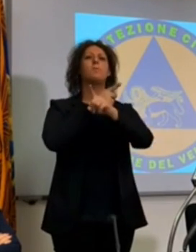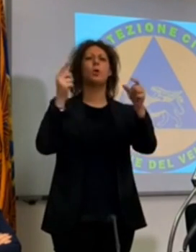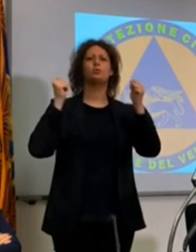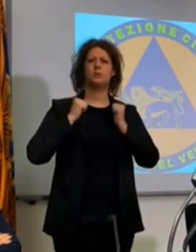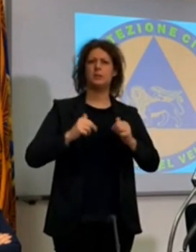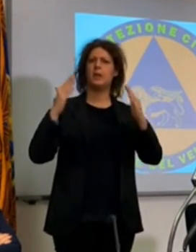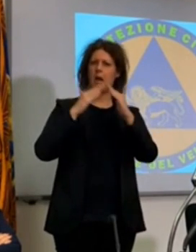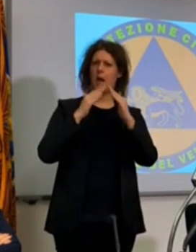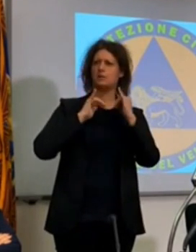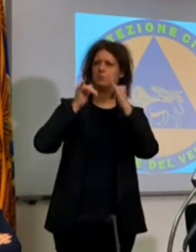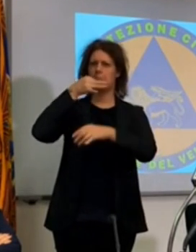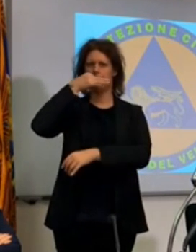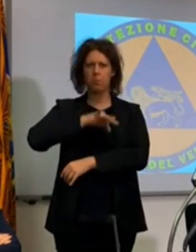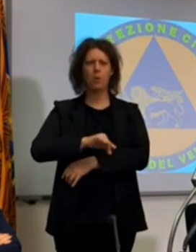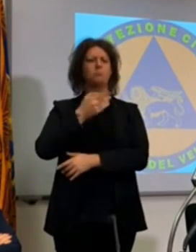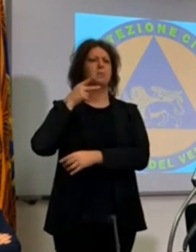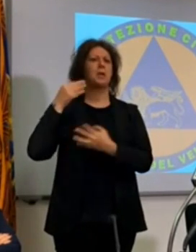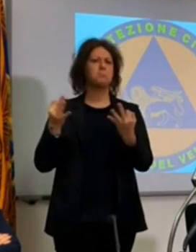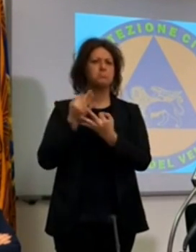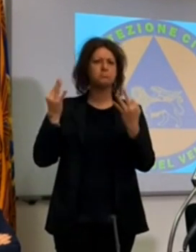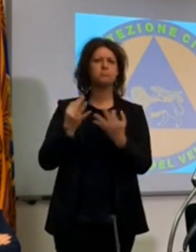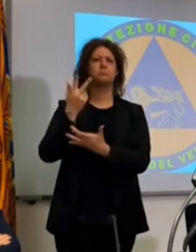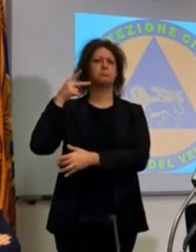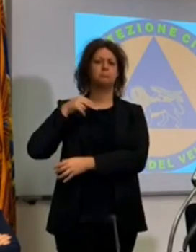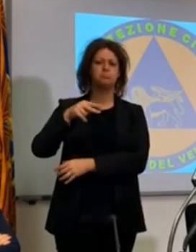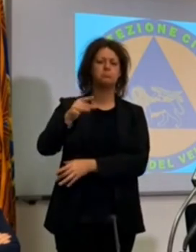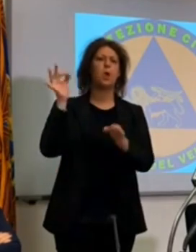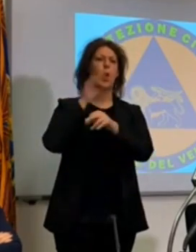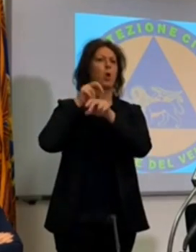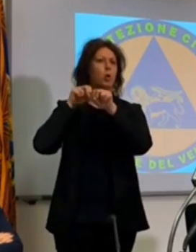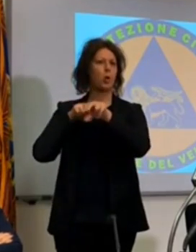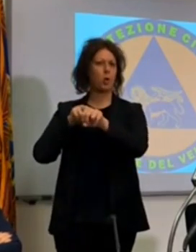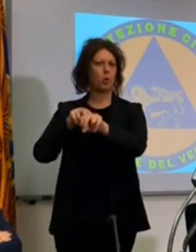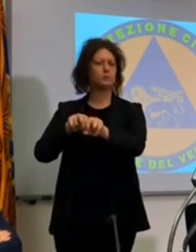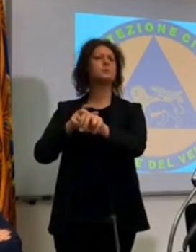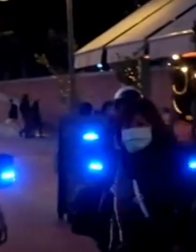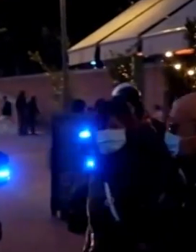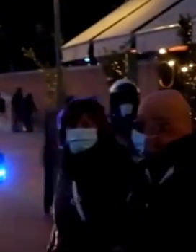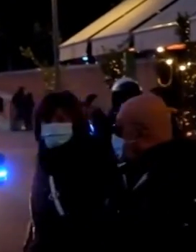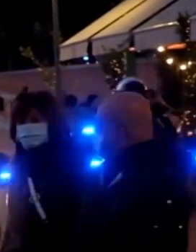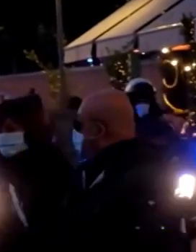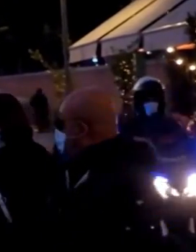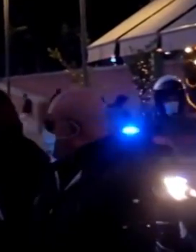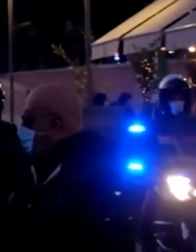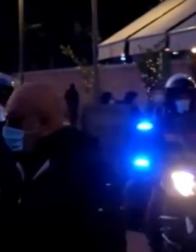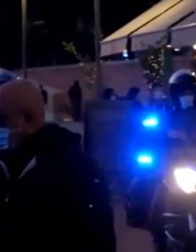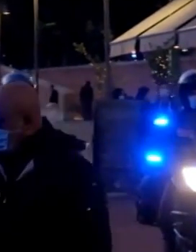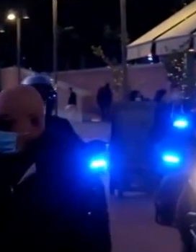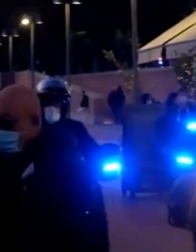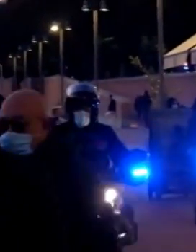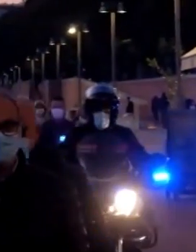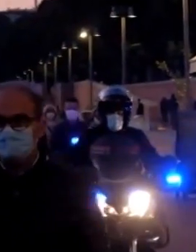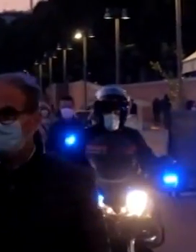casa, esci, vai a camminare, vai a passeggiare, vai a correre, ma evita di andare ad creare affollamenti nei